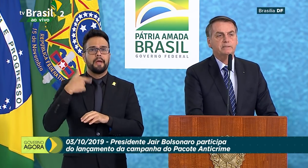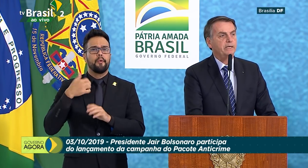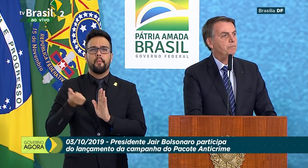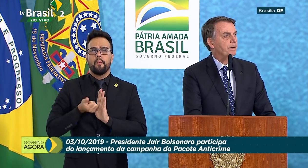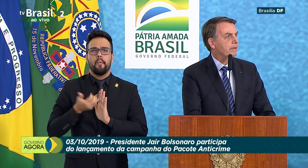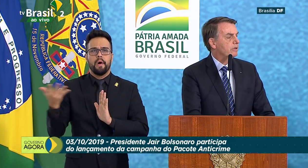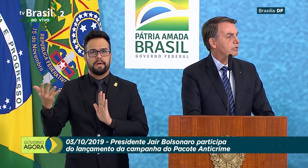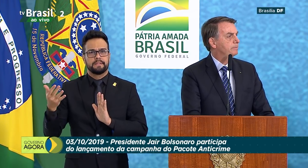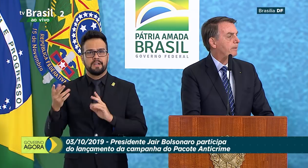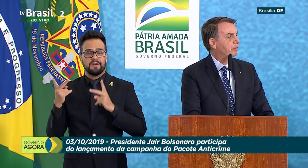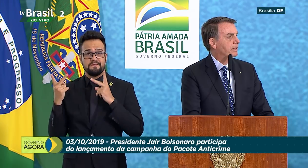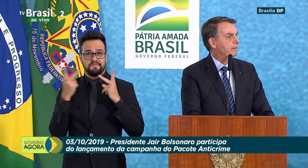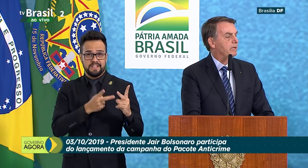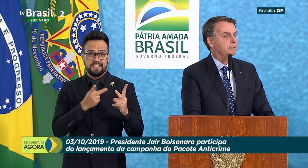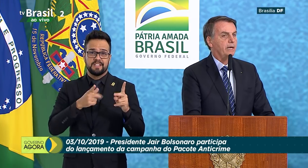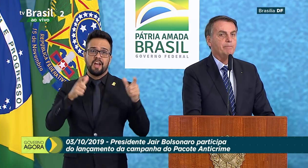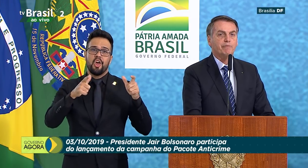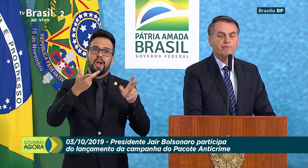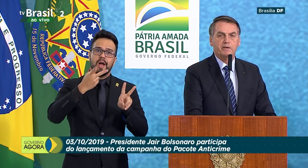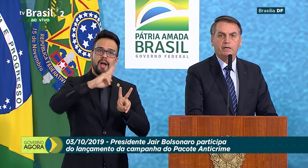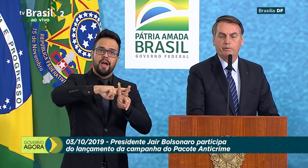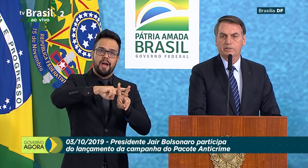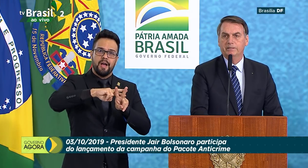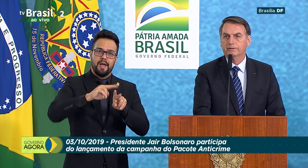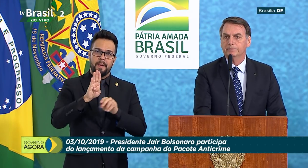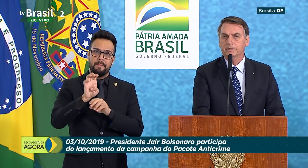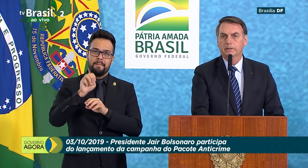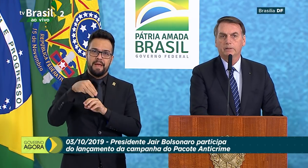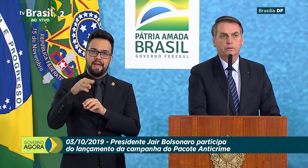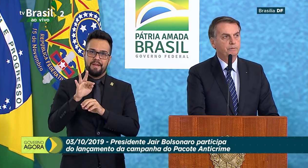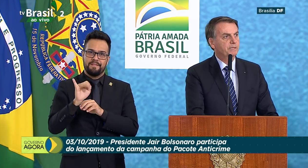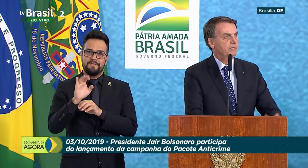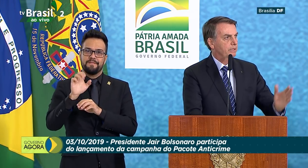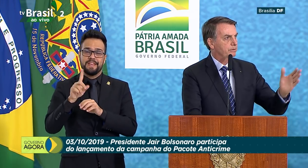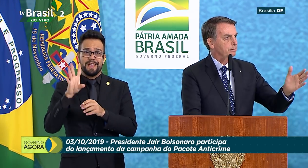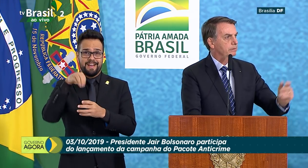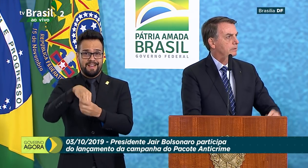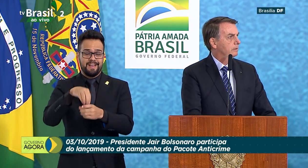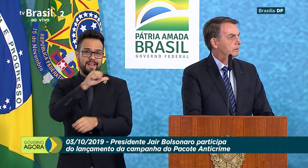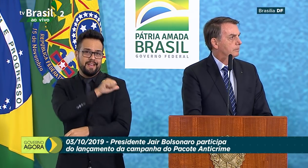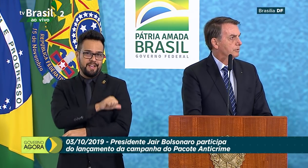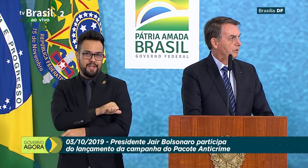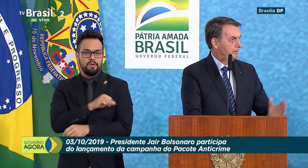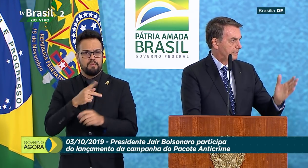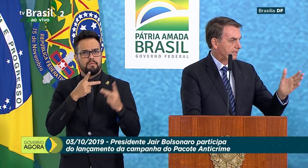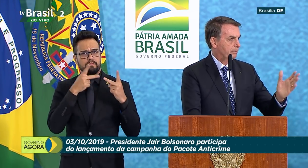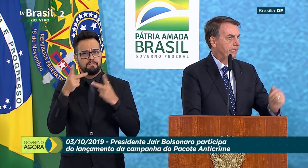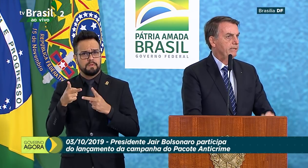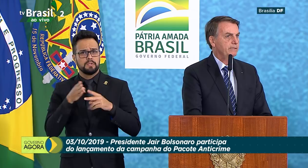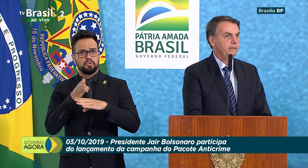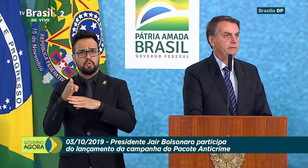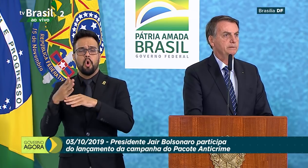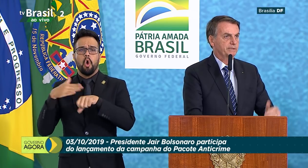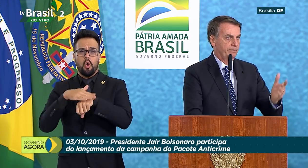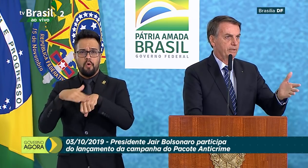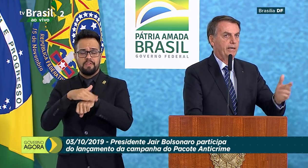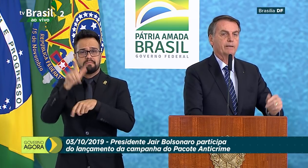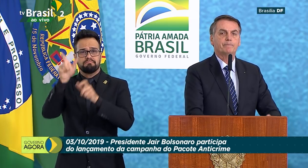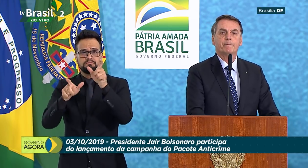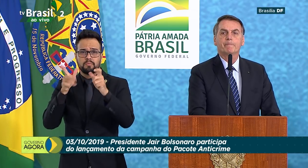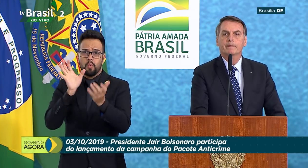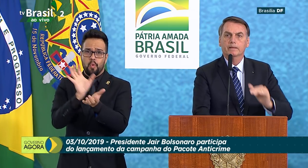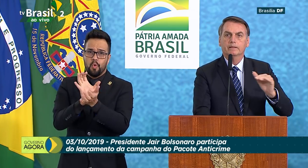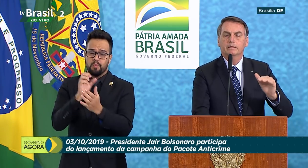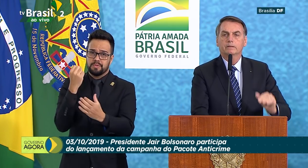vezes visitei o presídio da Polícia Militar em Benfica, no Rio de Janeiro, conversando com os homens da segurança, né, que estavam